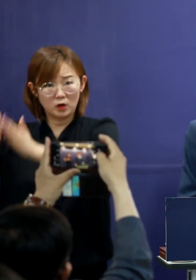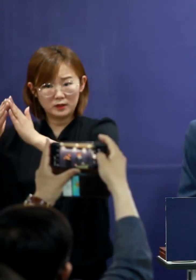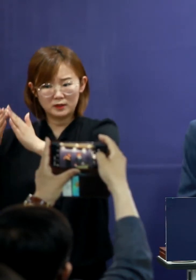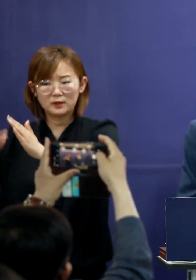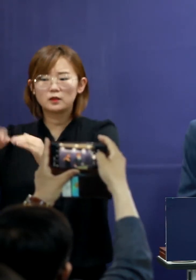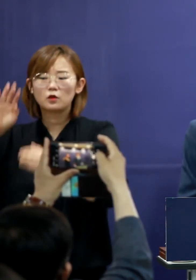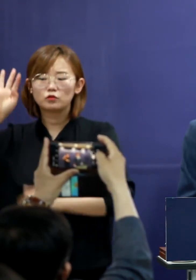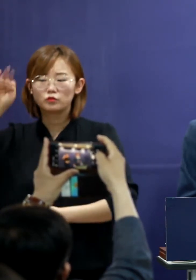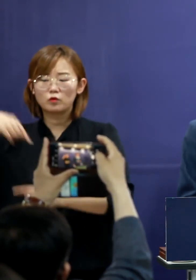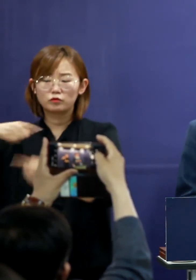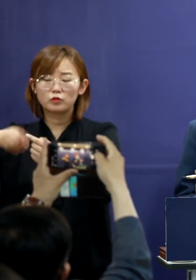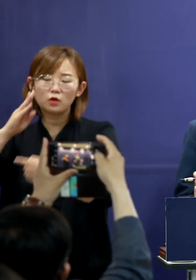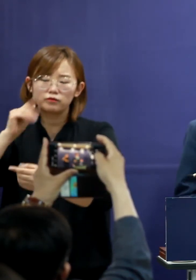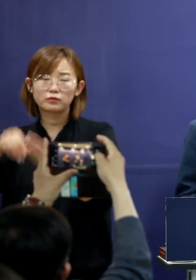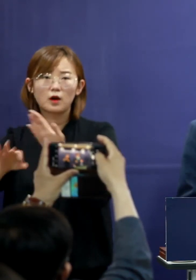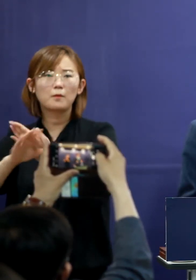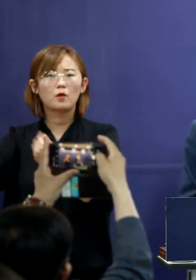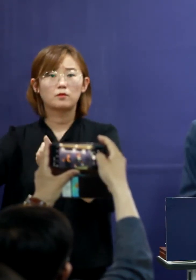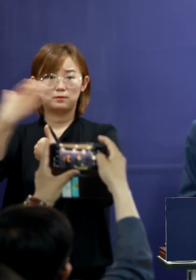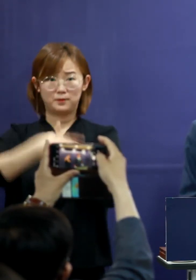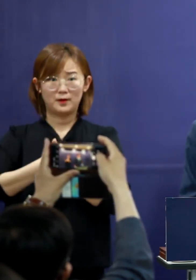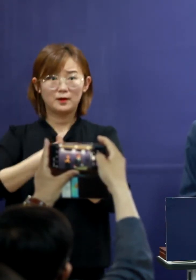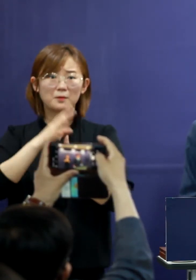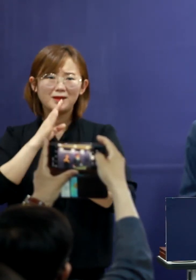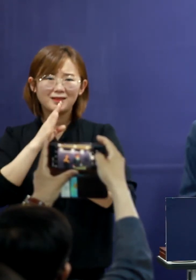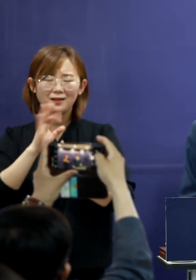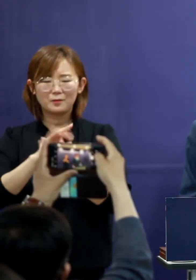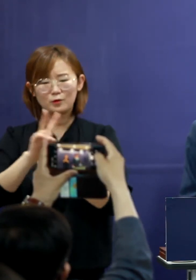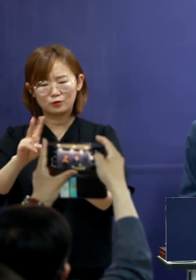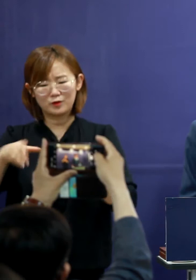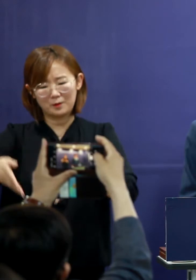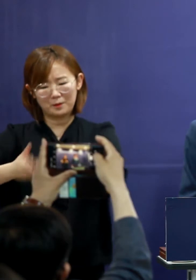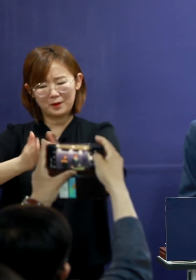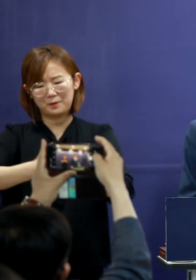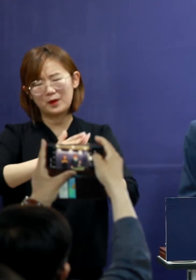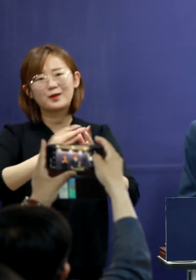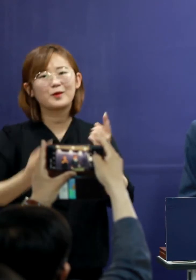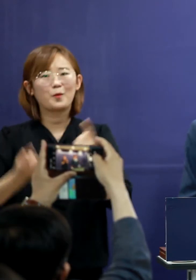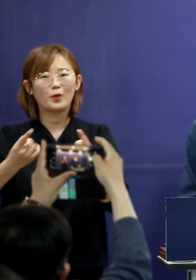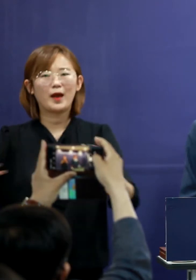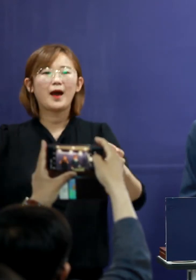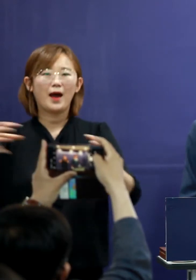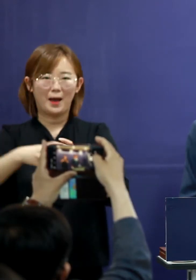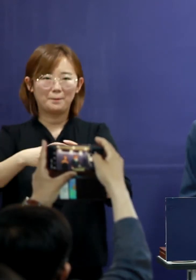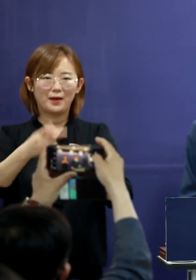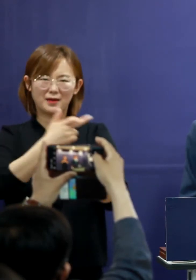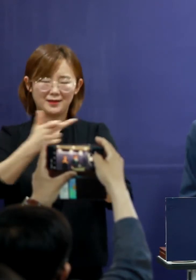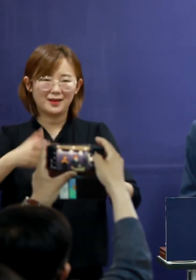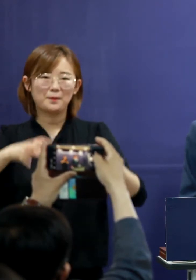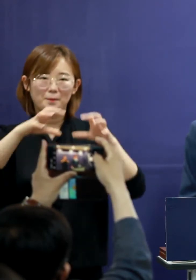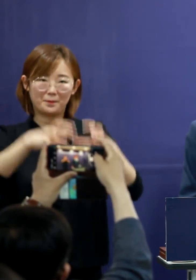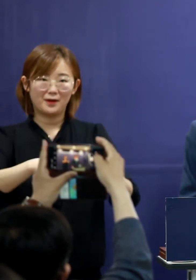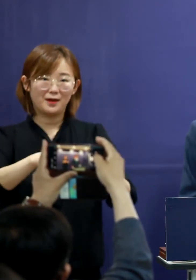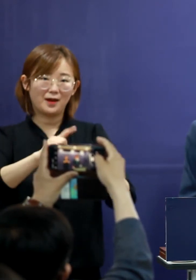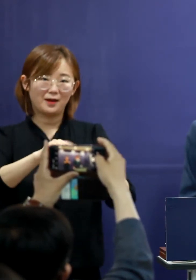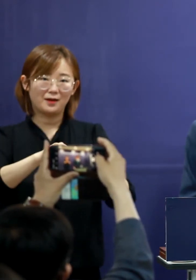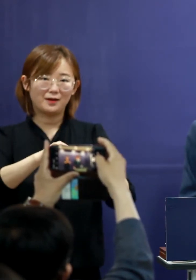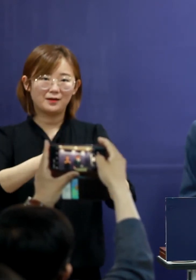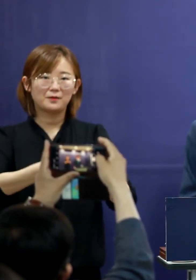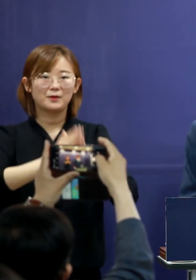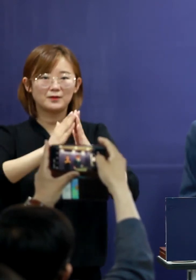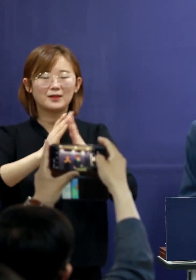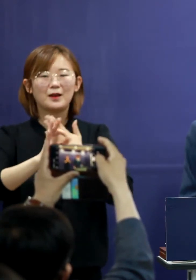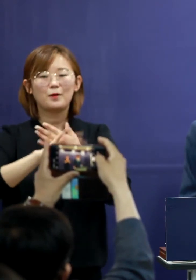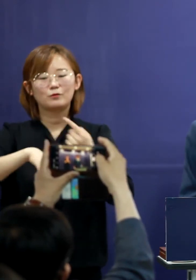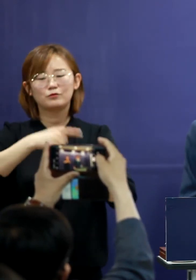있어서 기왕에 한 곳에 좀 설치해야 하는 게 나중에 사후 운영 관리 측면에서 좀